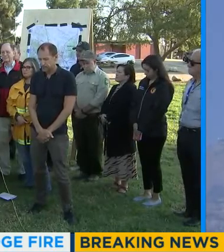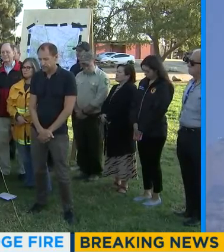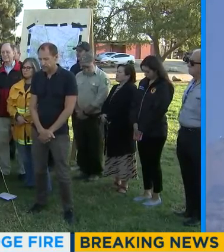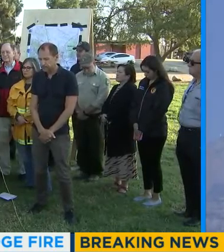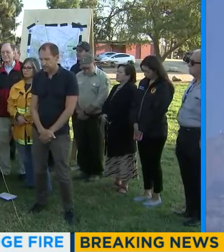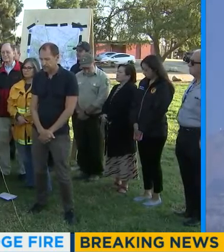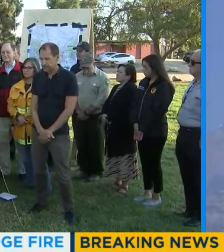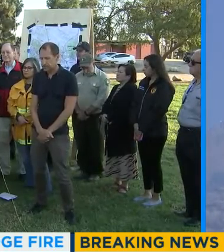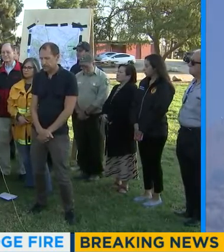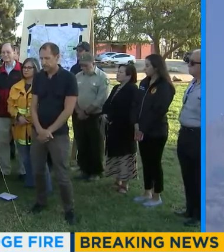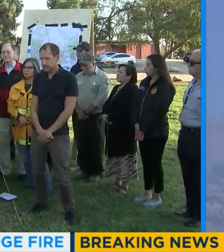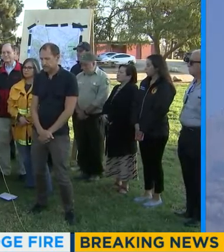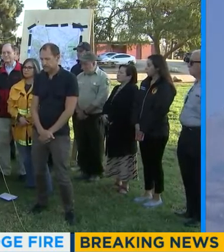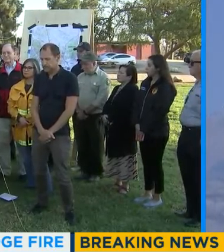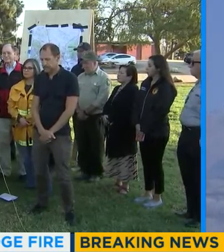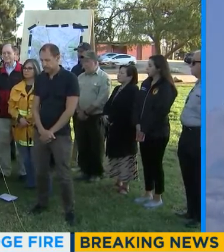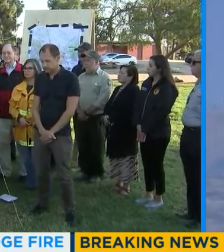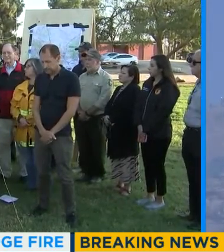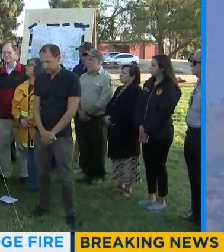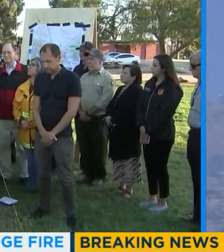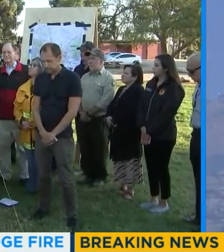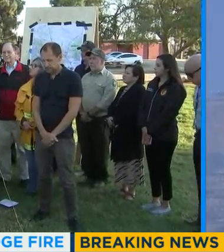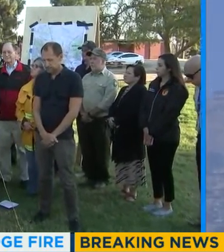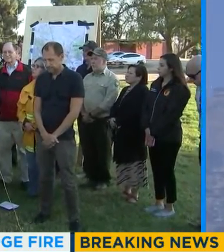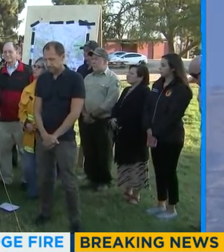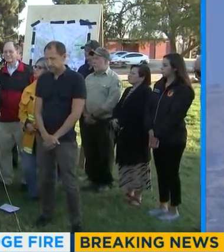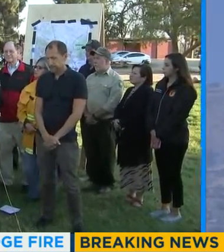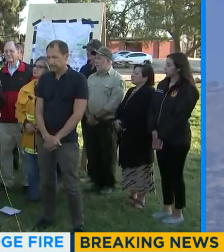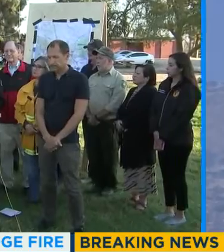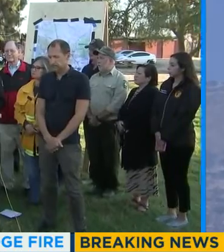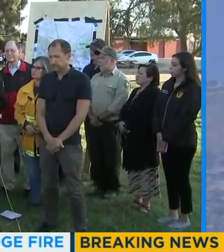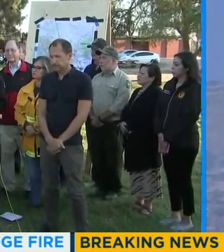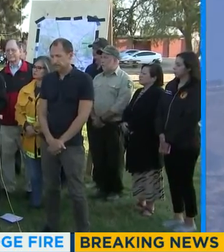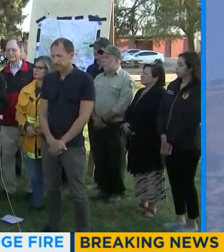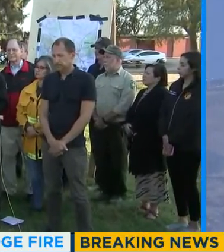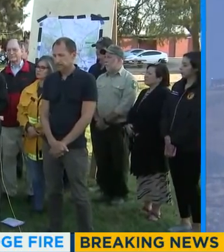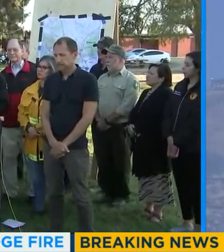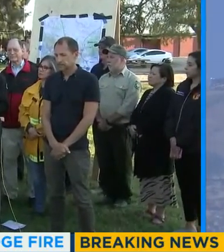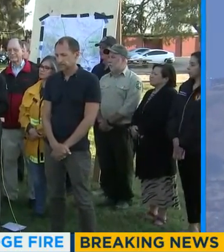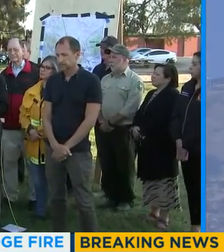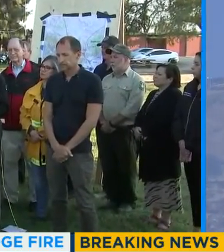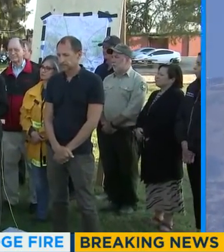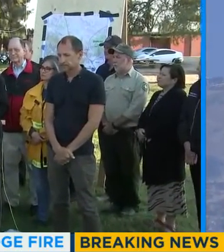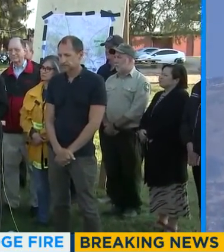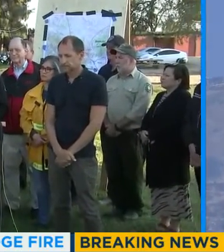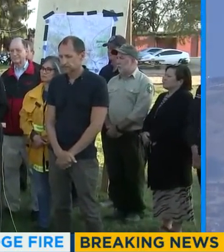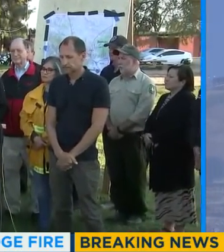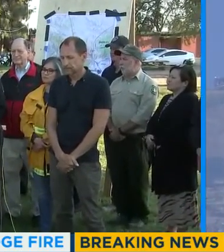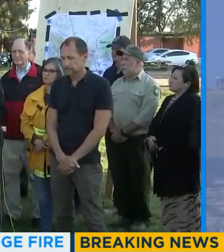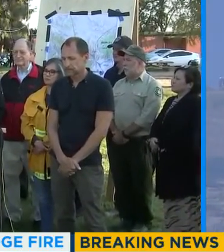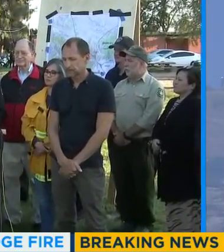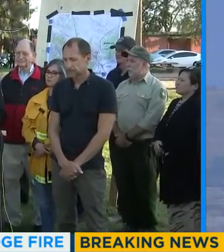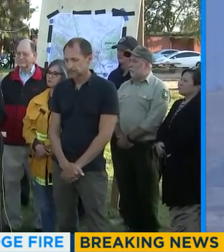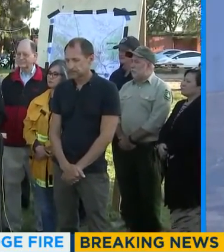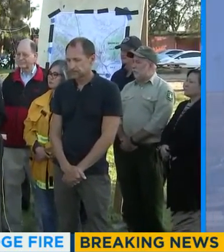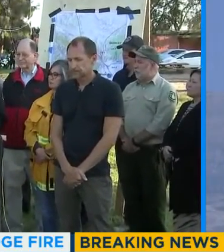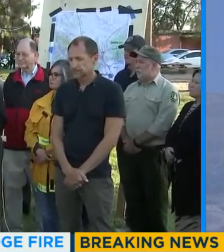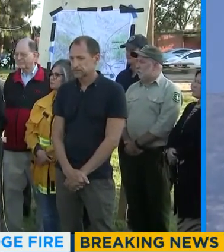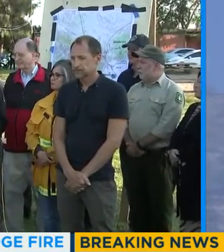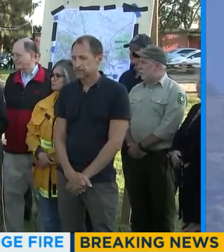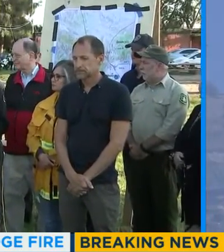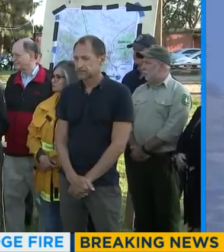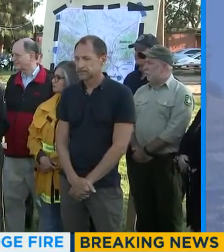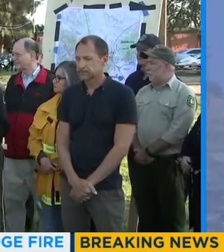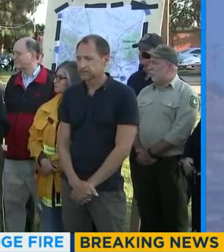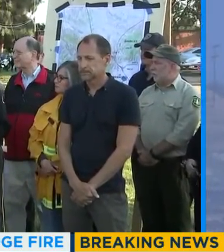estos vecinos, nuestros vecinos y nuestros hogares. Actualmente, los órdenes de evacuación ahora afectan a más